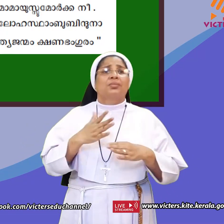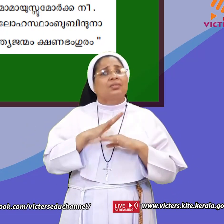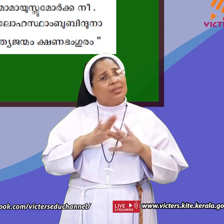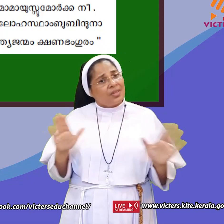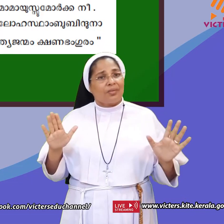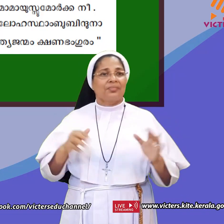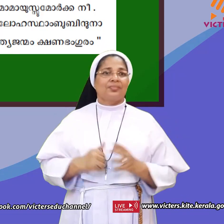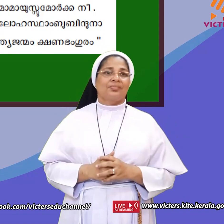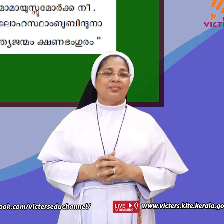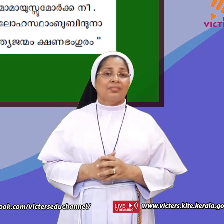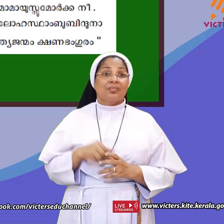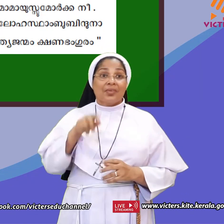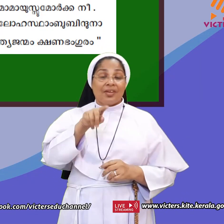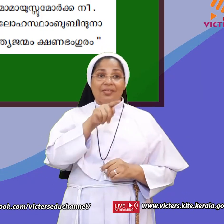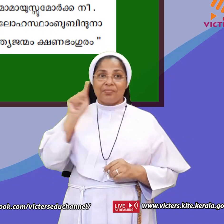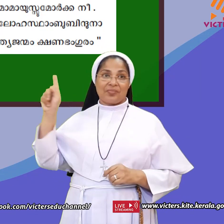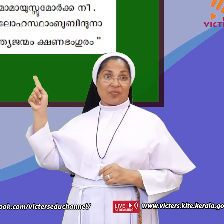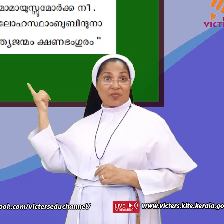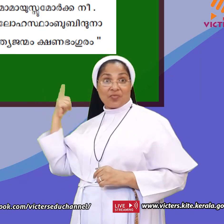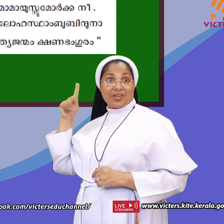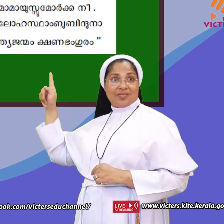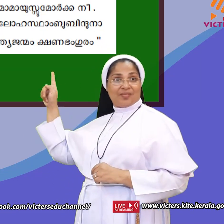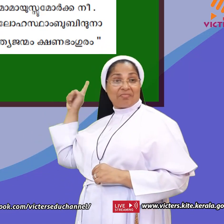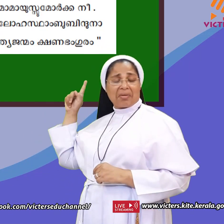എത്രയോ അർത്ഥവത്തായ വരികളാണെന്ന് നോക്കുക.